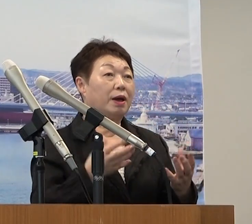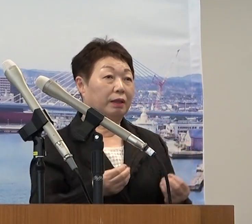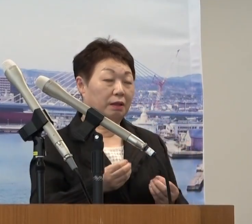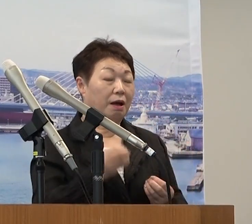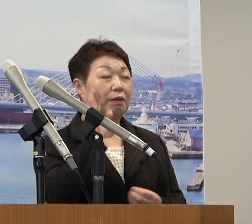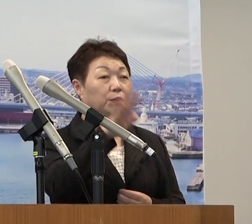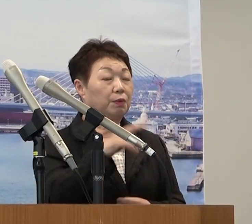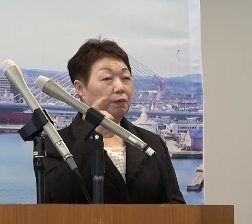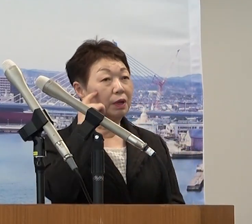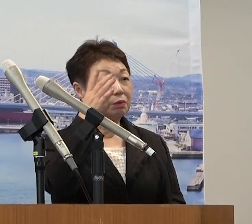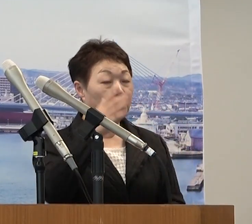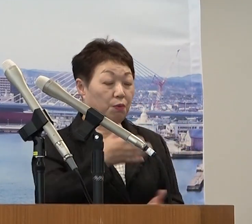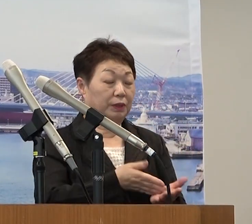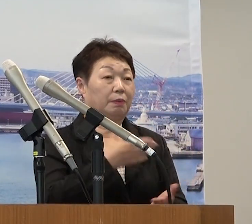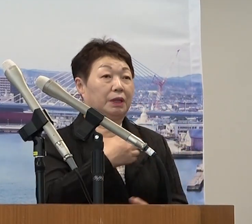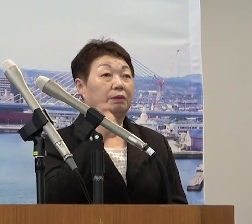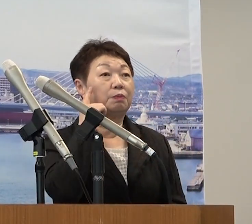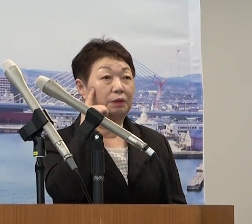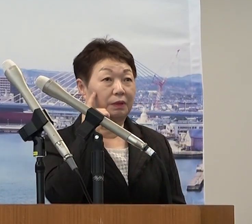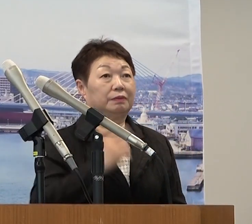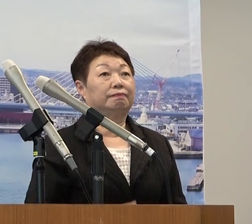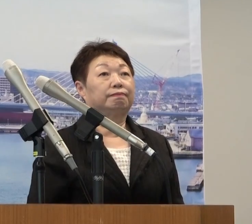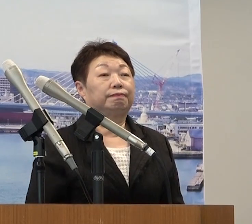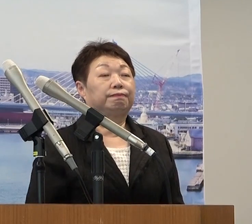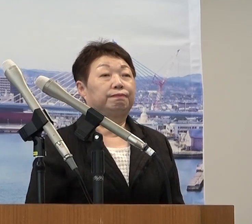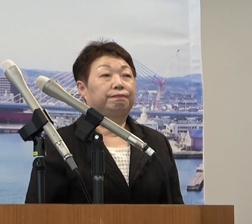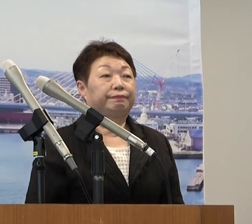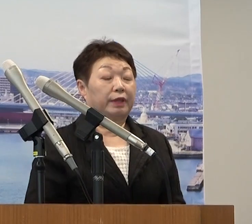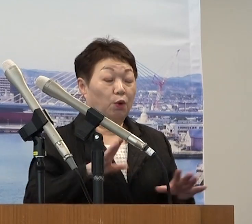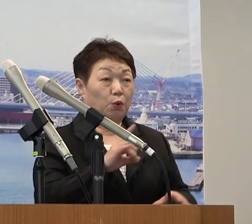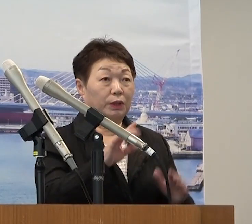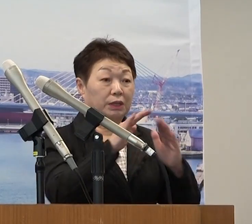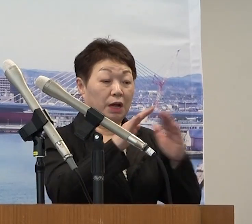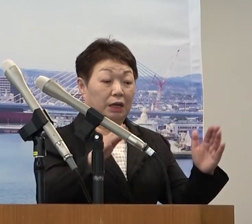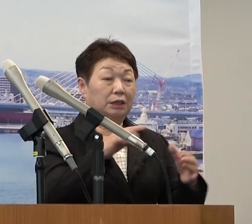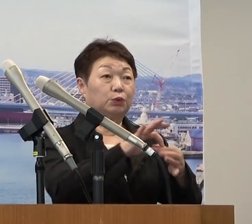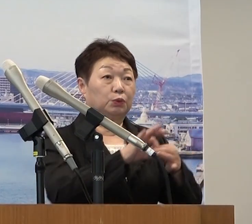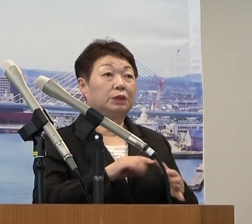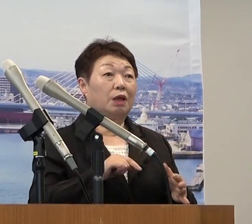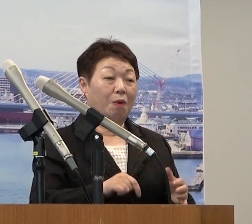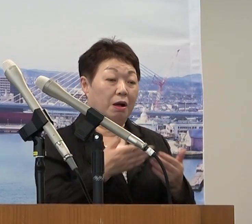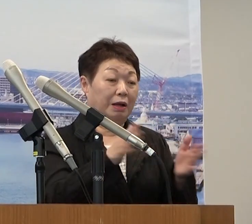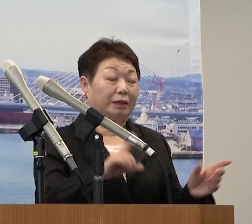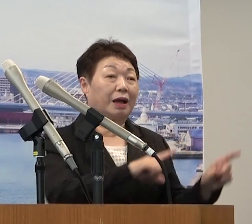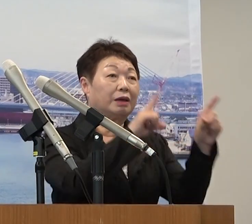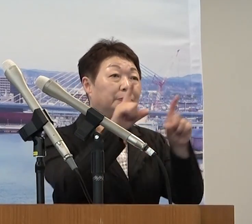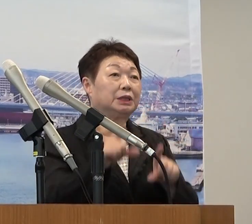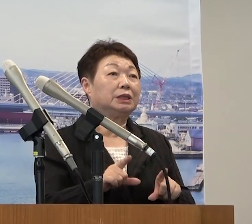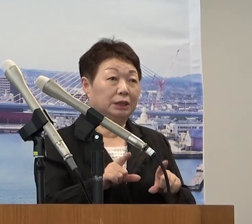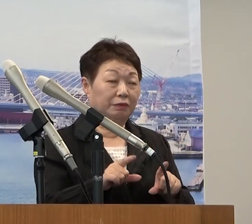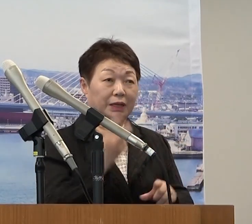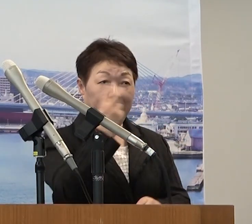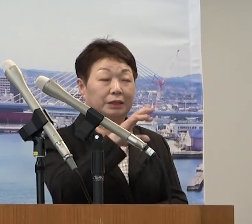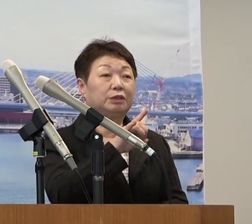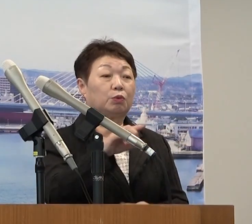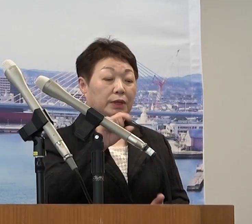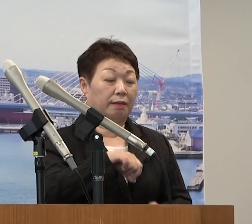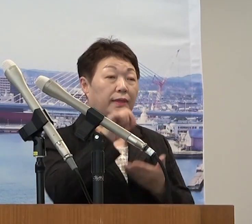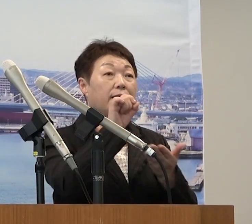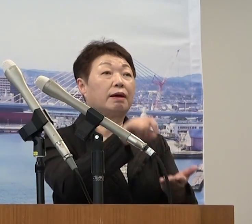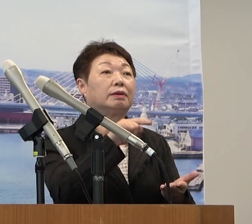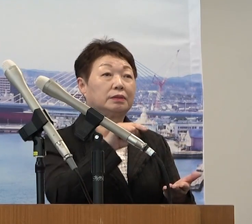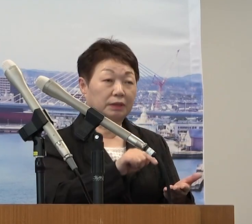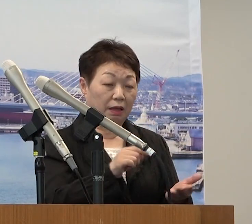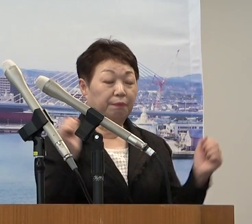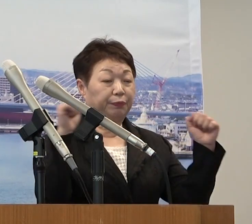を申し述べたいと存じます。今議会におきましては開会日に選議としてご提案し